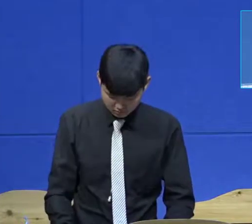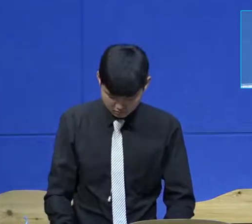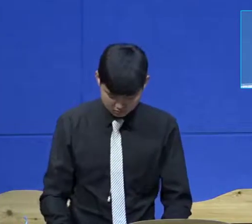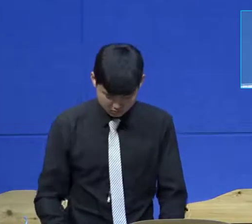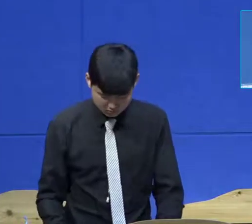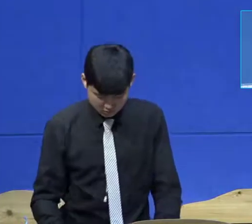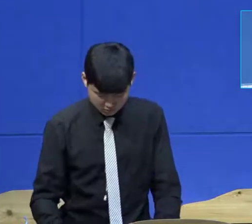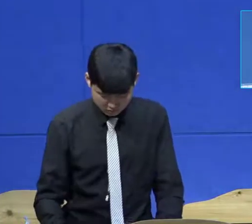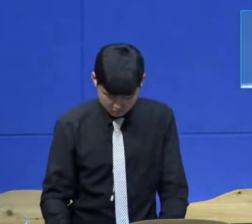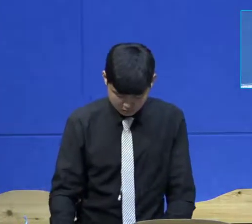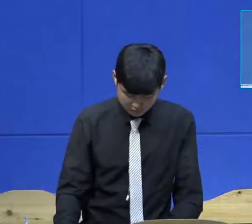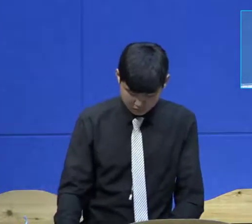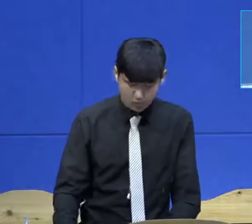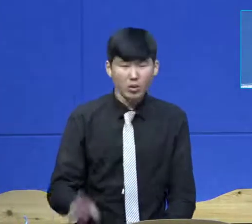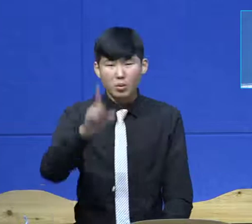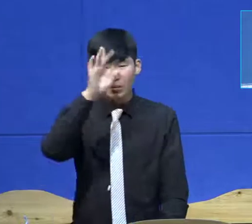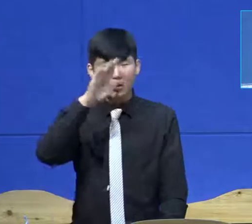Бурханд гомдолж